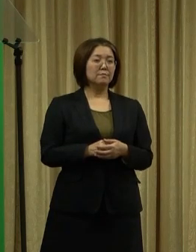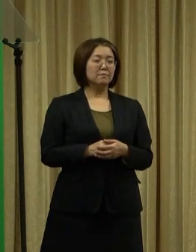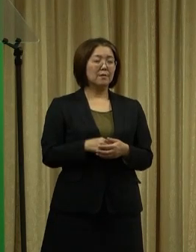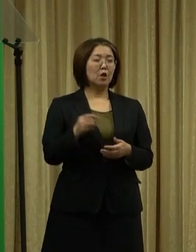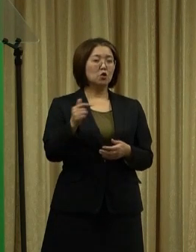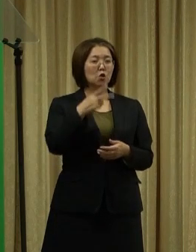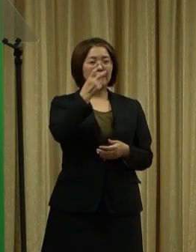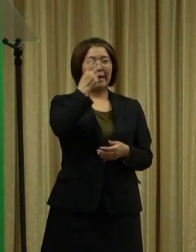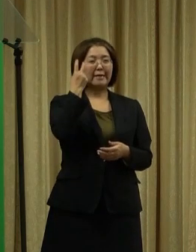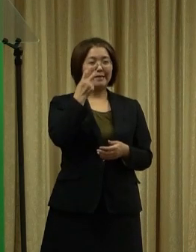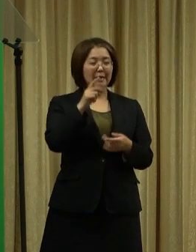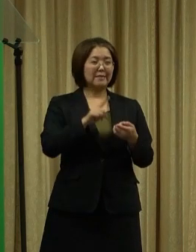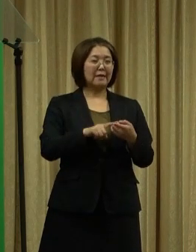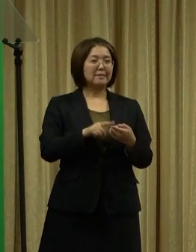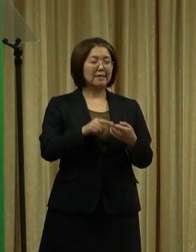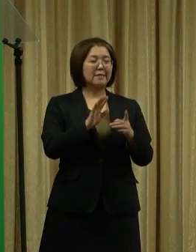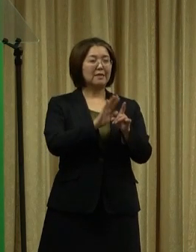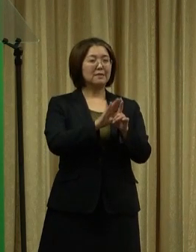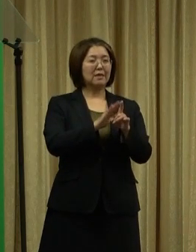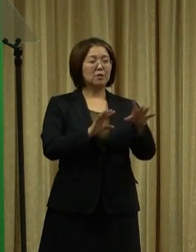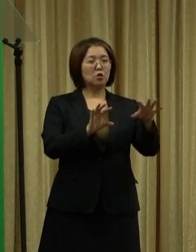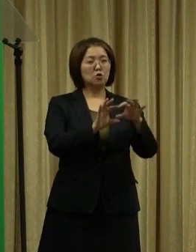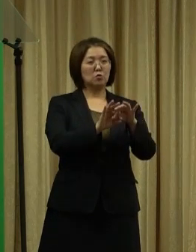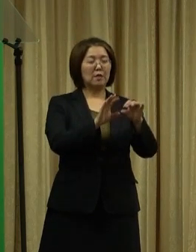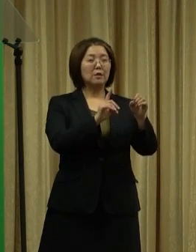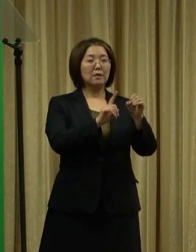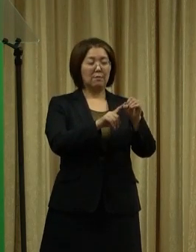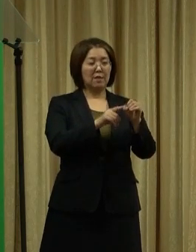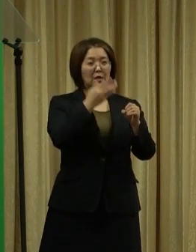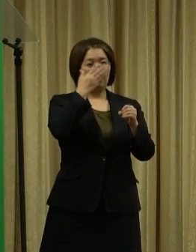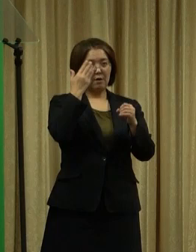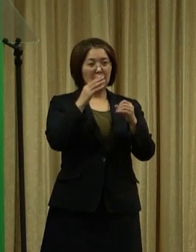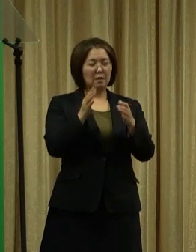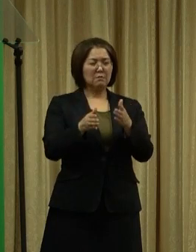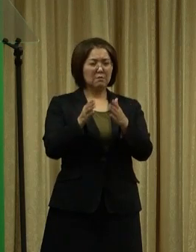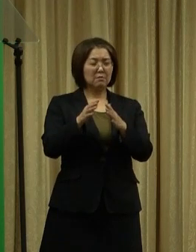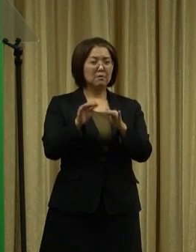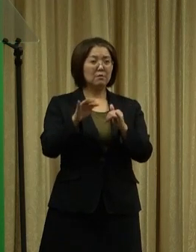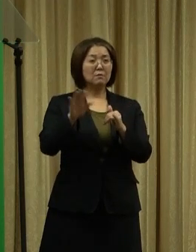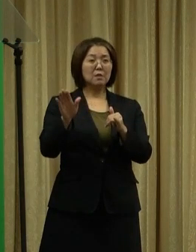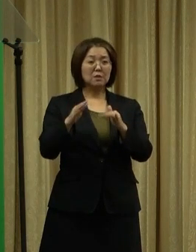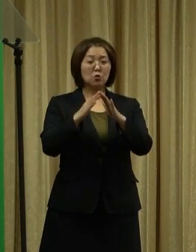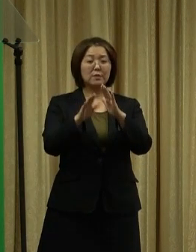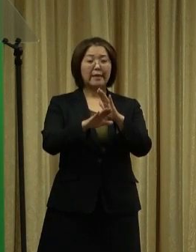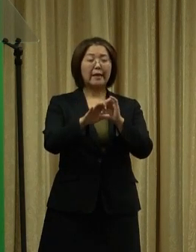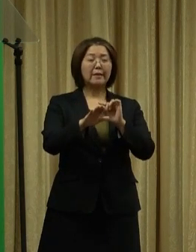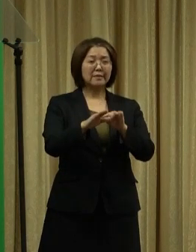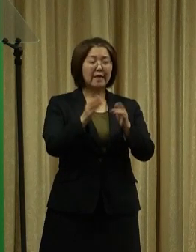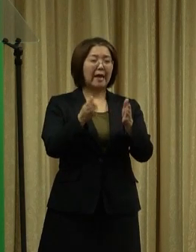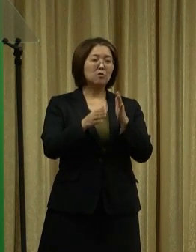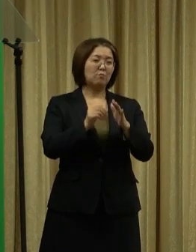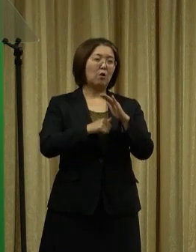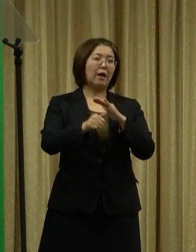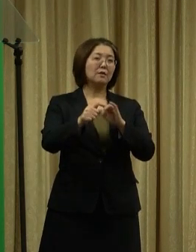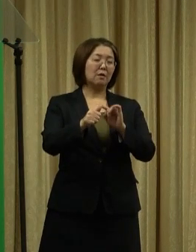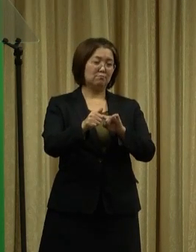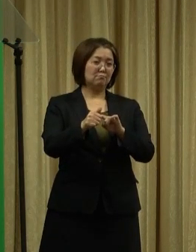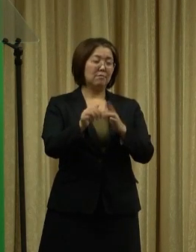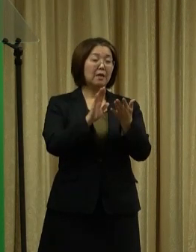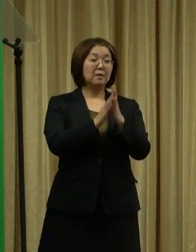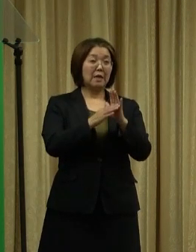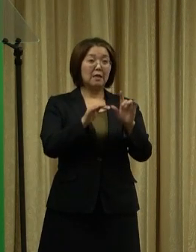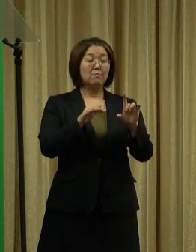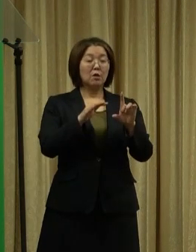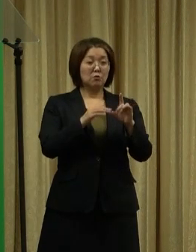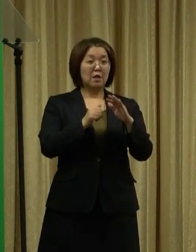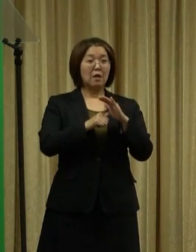早期発見そして適切な支援につなげていくためにヤングケアラー世帯にヘルパー派遣などを実施をいたします。県のレベルでのヘルパー派遣